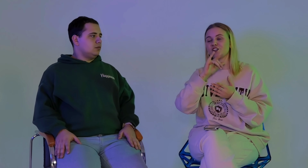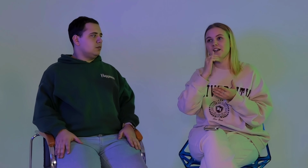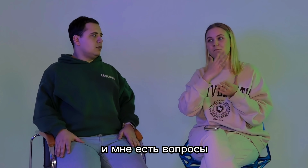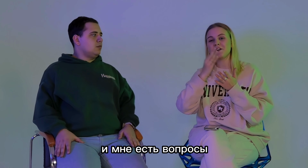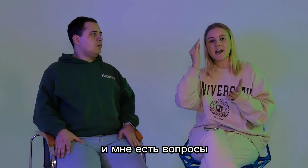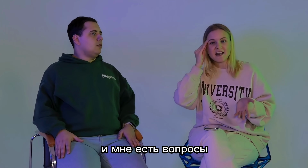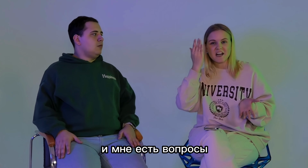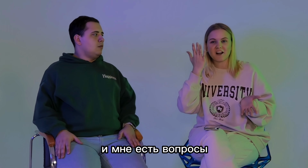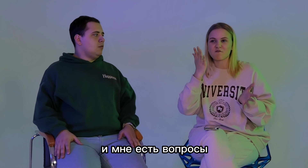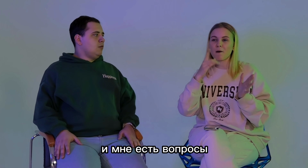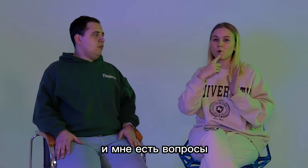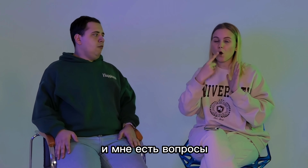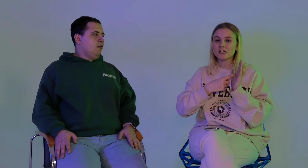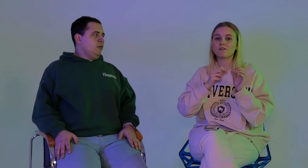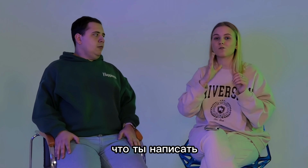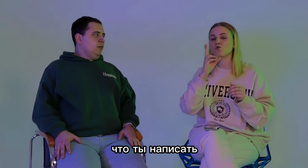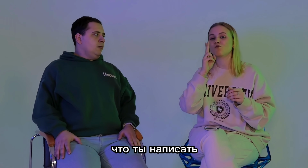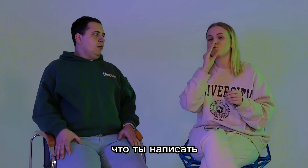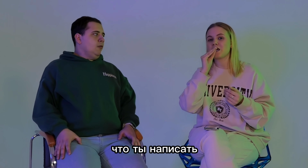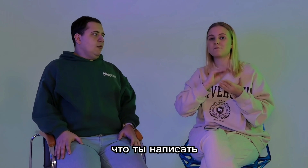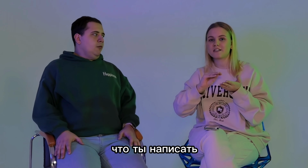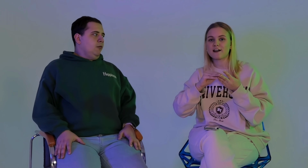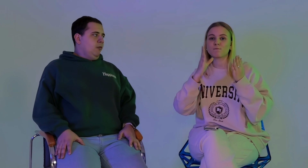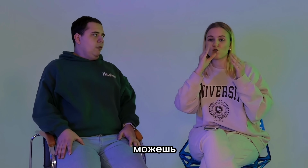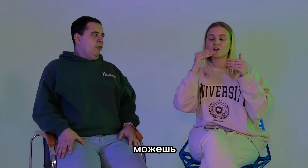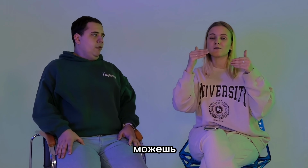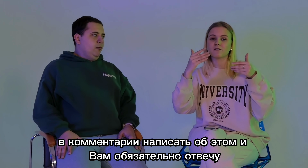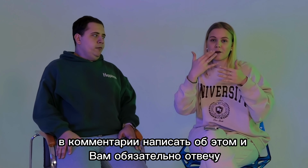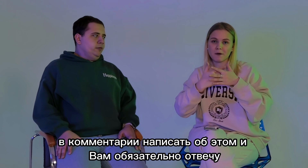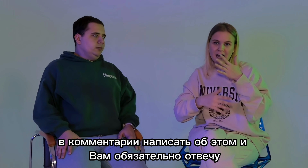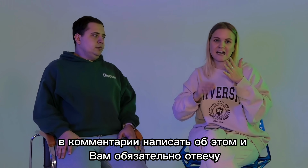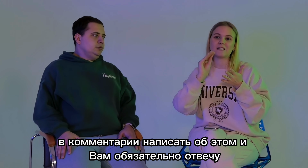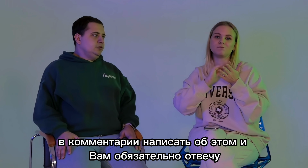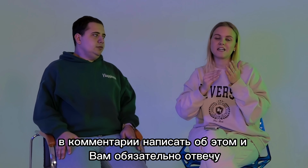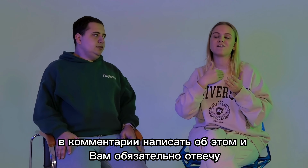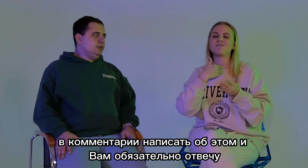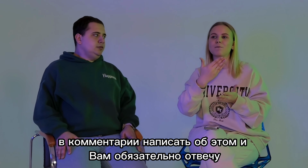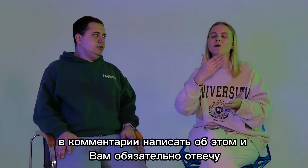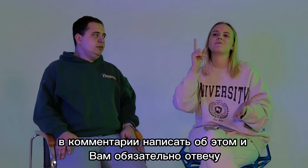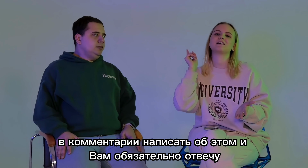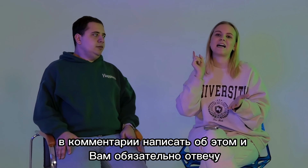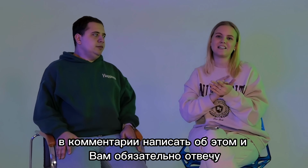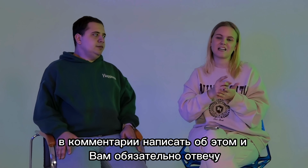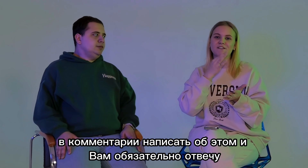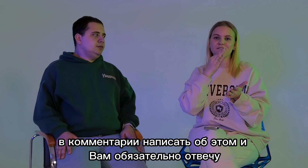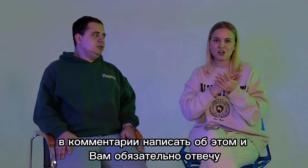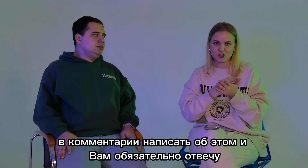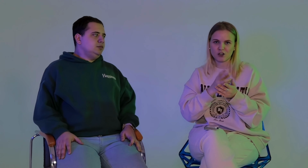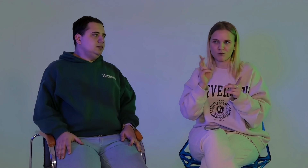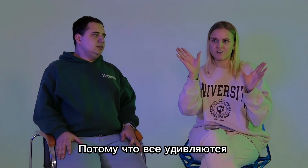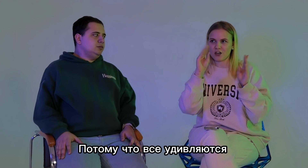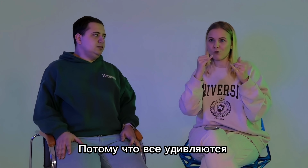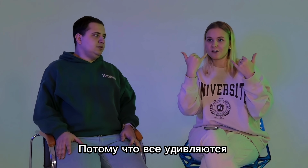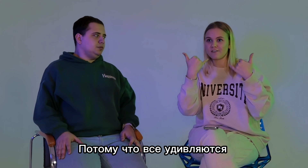хотят мнения, вопросы, то мы написать, можем комментарии написать, я вам передать на тысячу, там такие вот